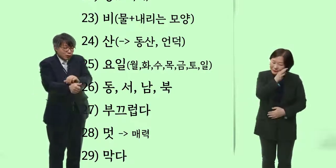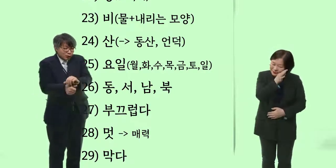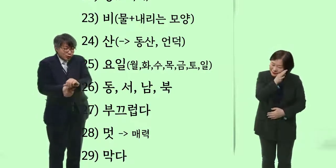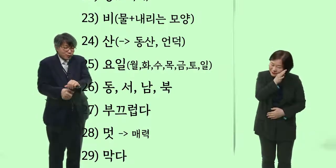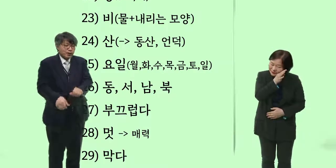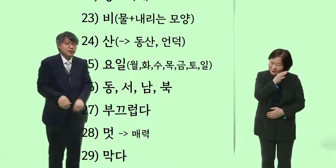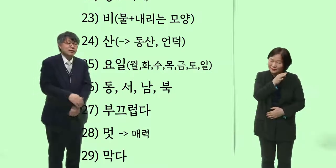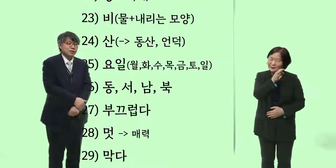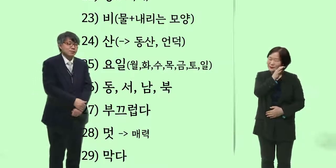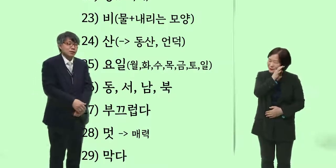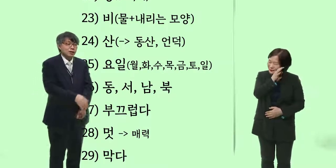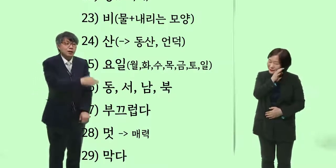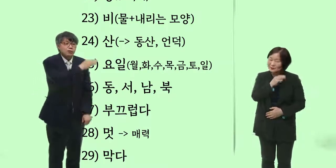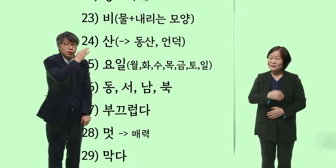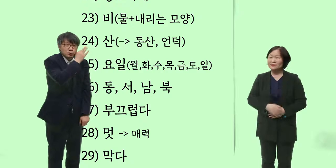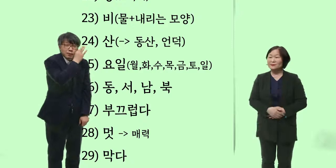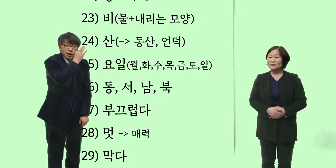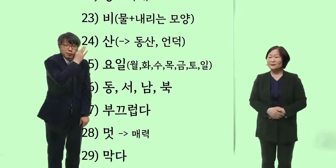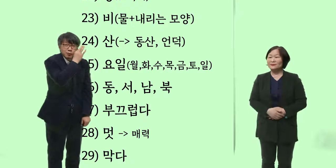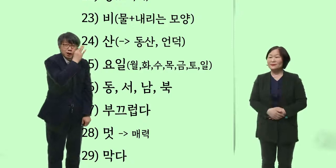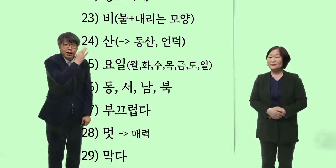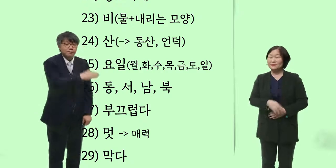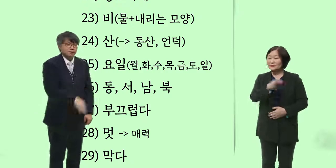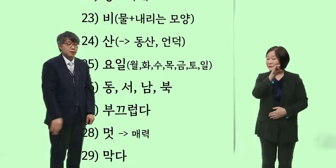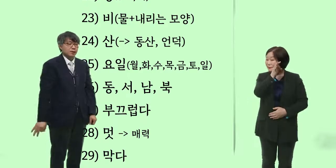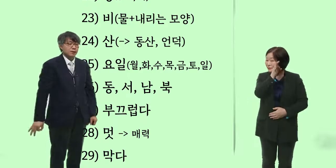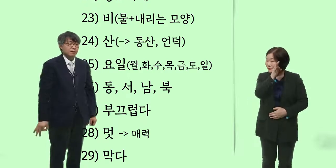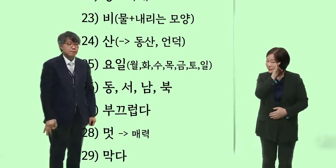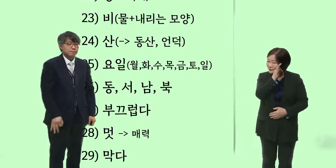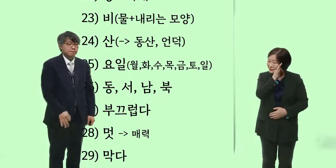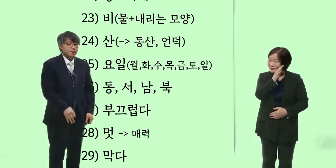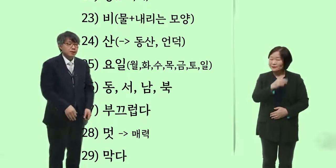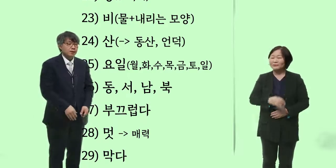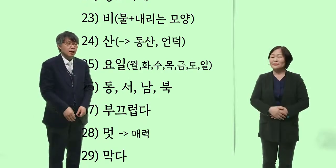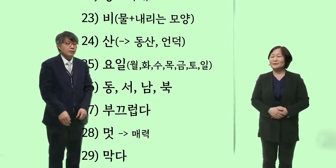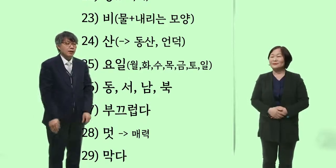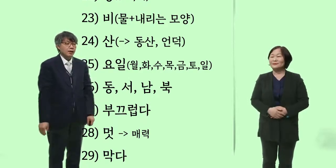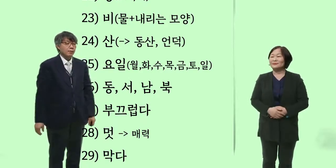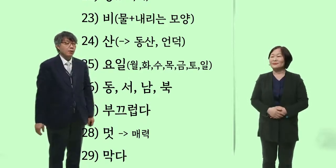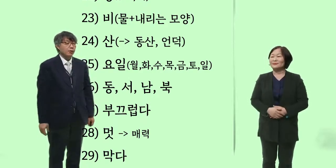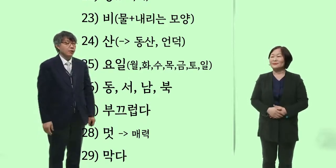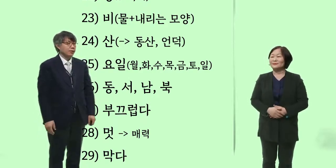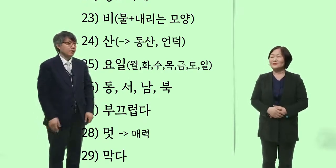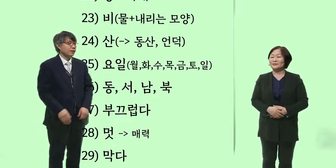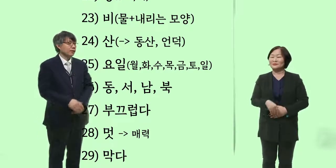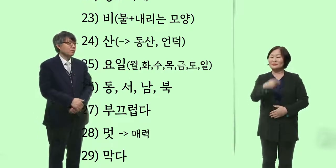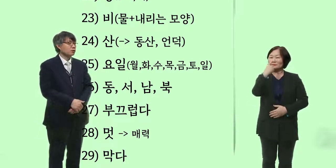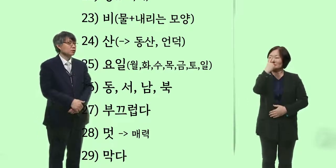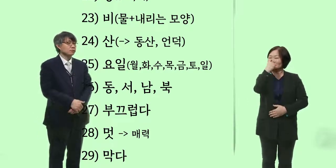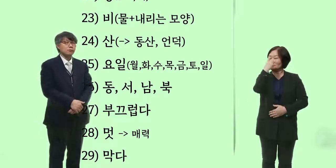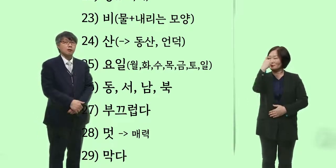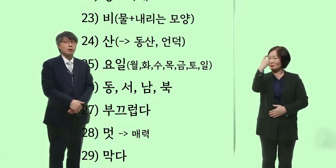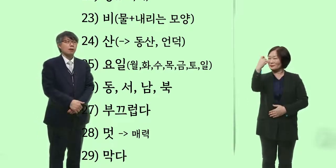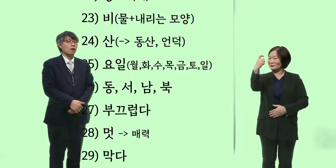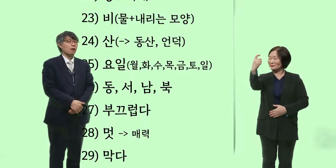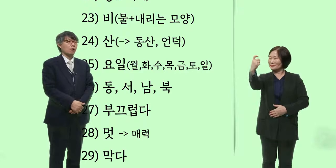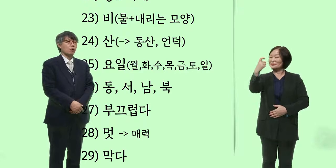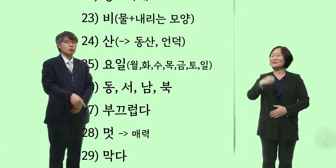물러서고 싶다 이런 뜻. 그냥 부끄럽답니다. 부끄럽다. 창피하다. 그 다음에 멋은 코에서